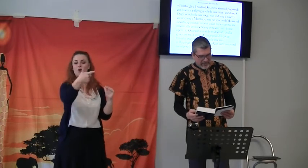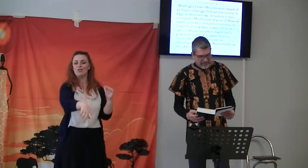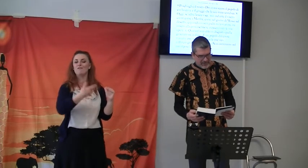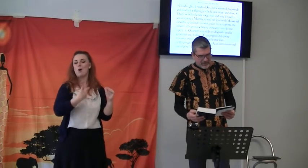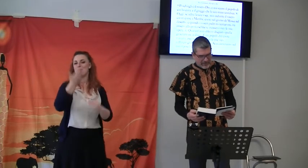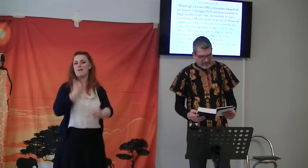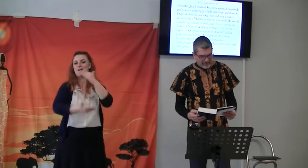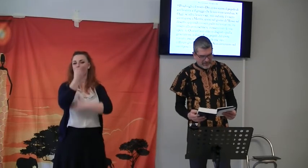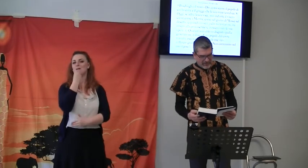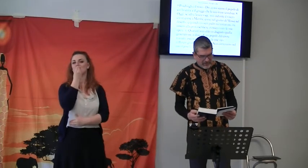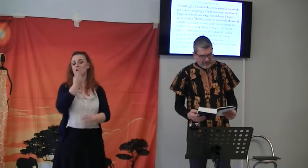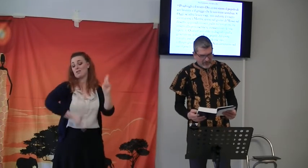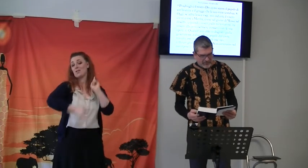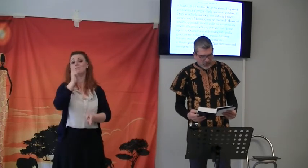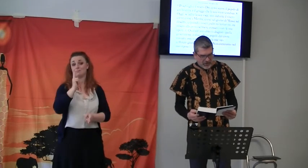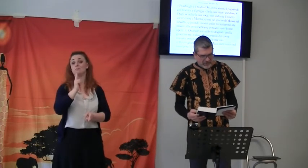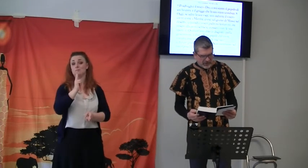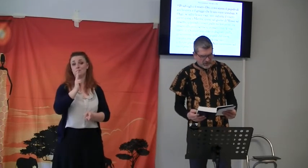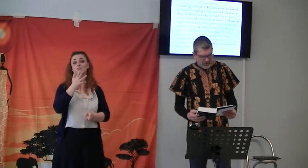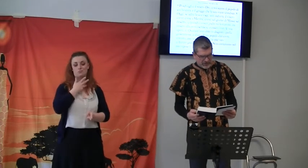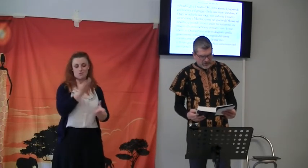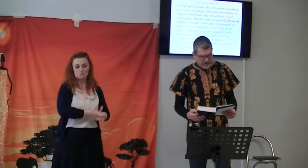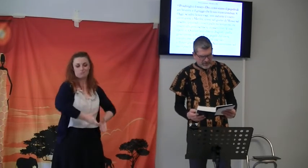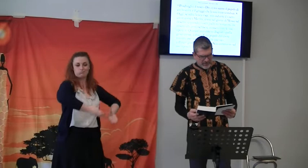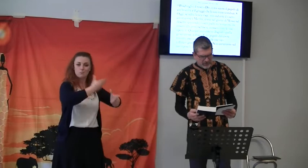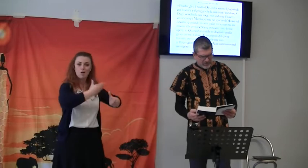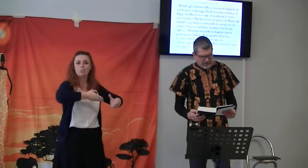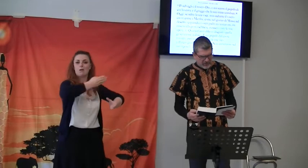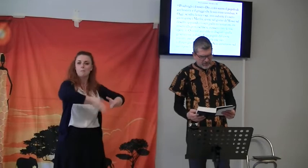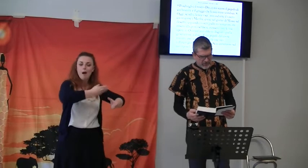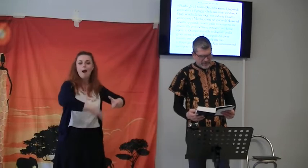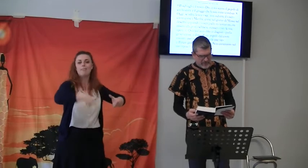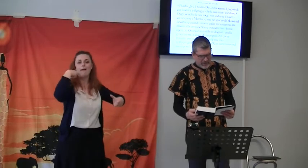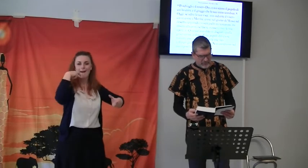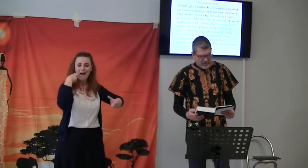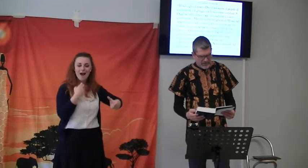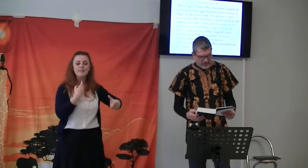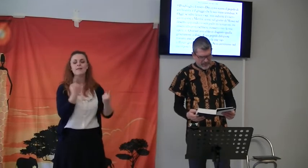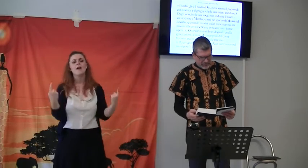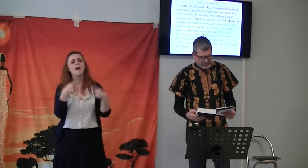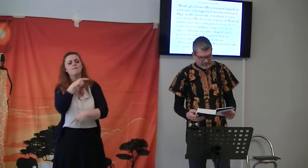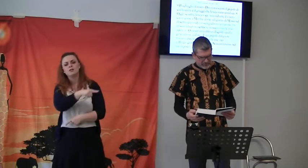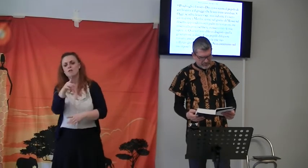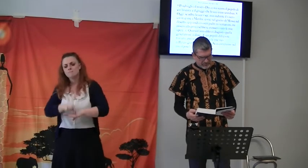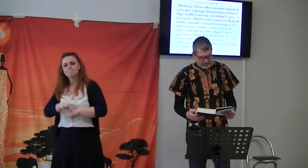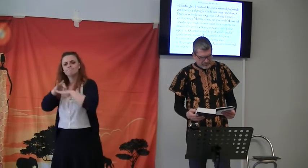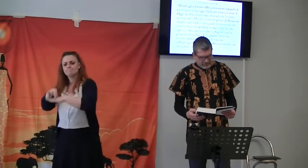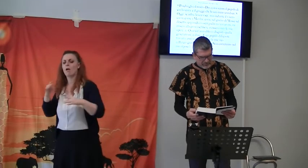mangiavamo pane a sazietà. Voi ci avete condotti in questo deserto perché tutta questa assemblea morisse di fame.